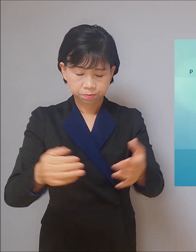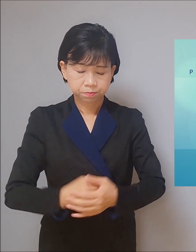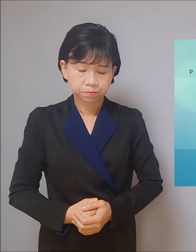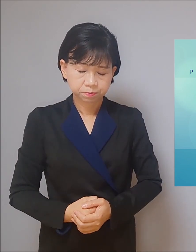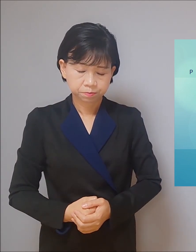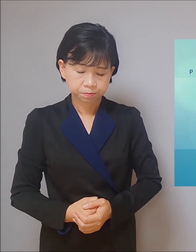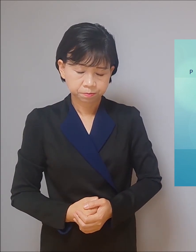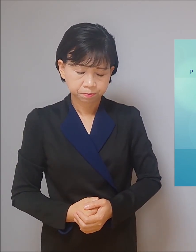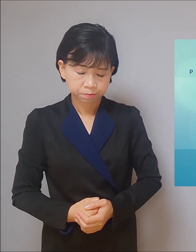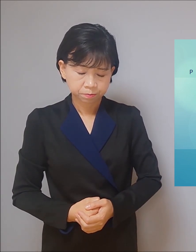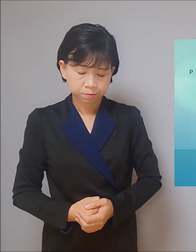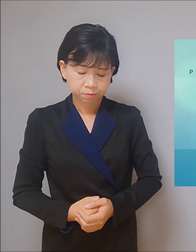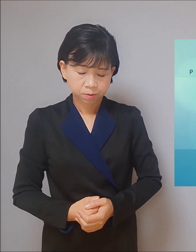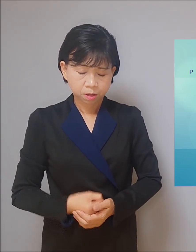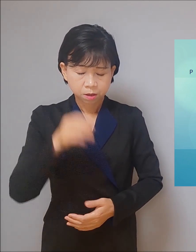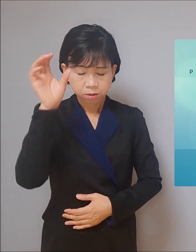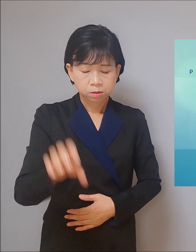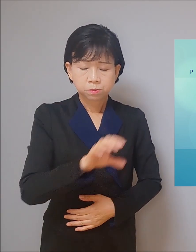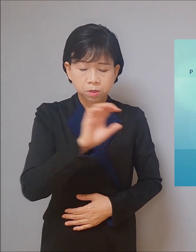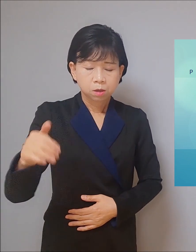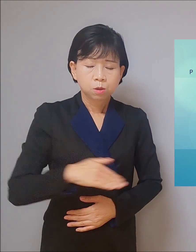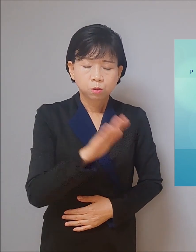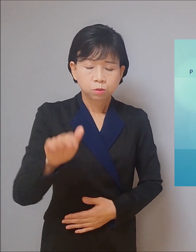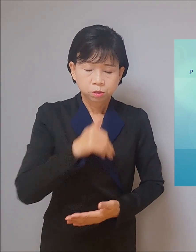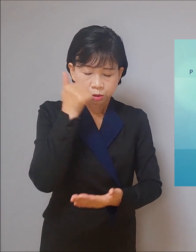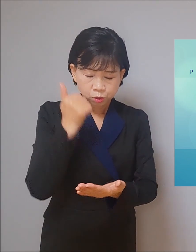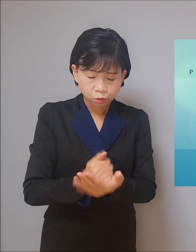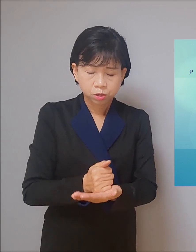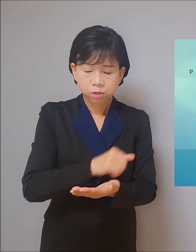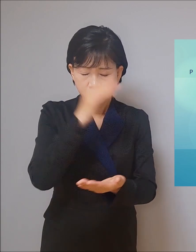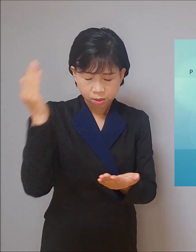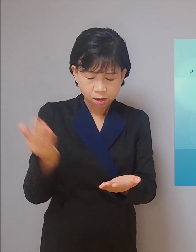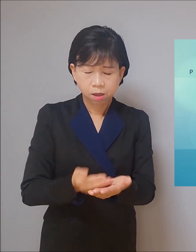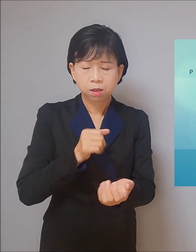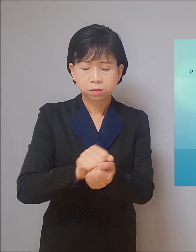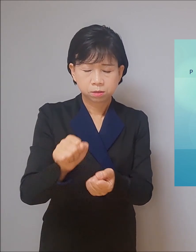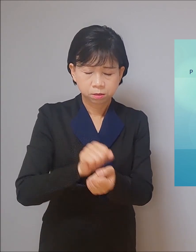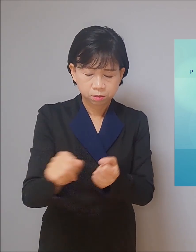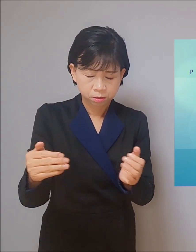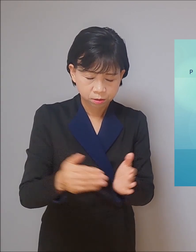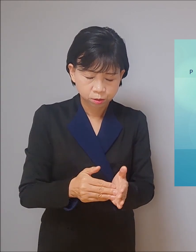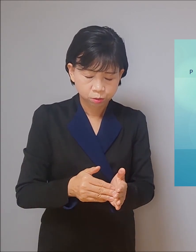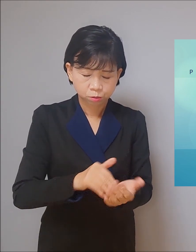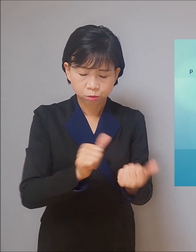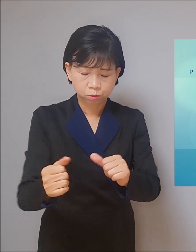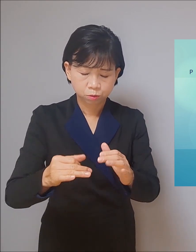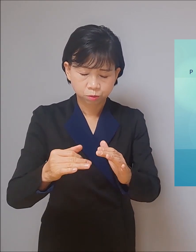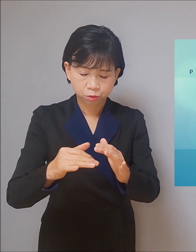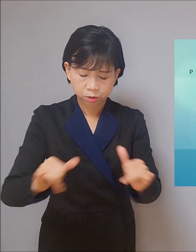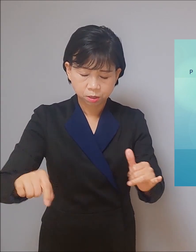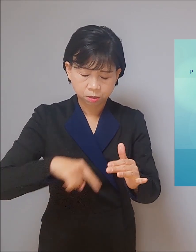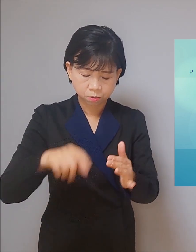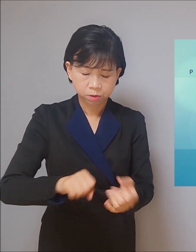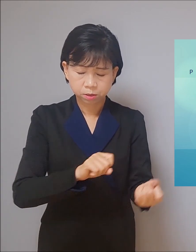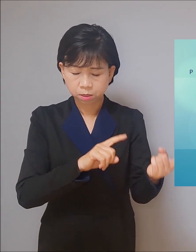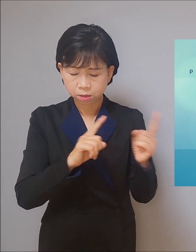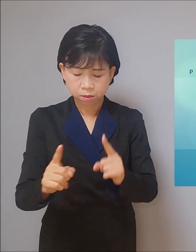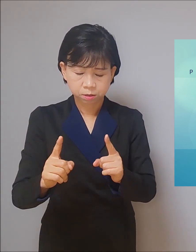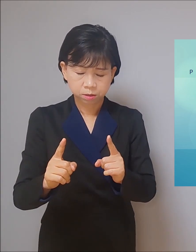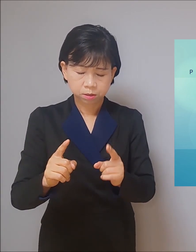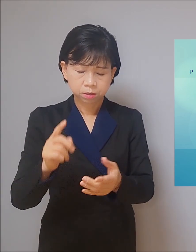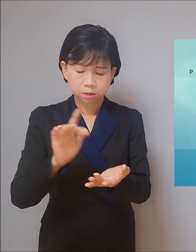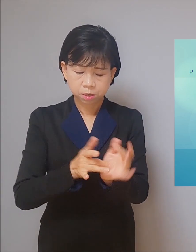감사드립니다. 아멘. 십자가에서 우리의 죄를 다 씻으시고 죽은 자 가운데서 살아나시어